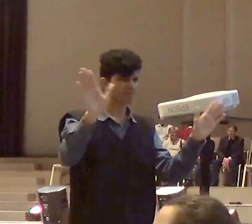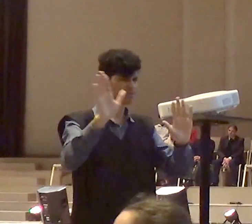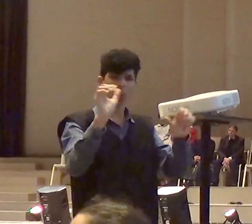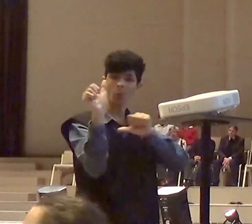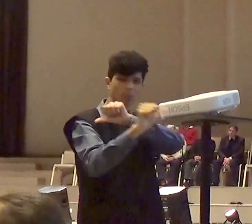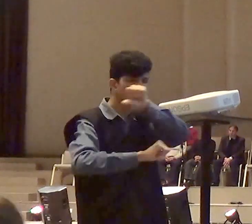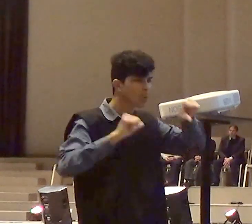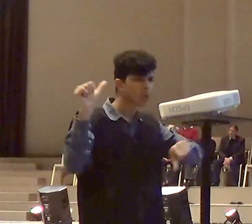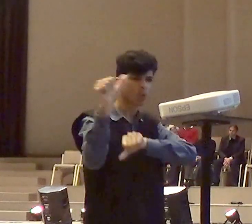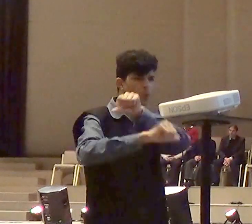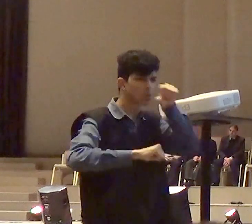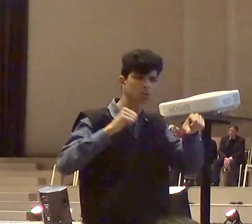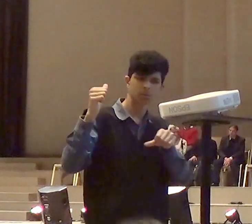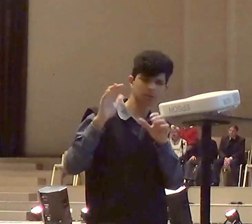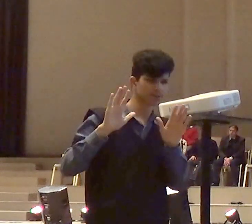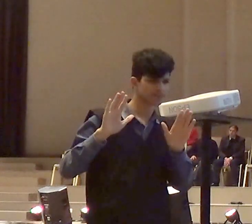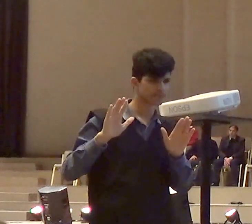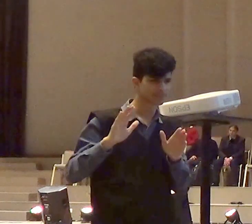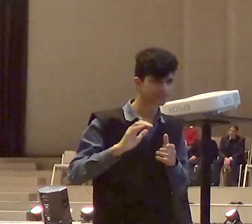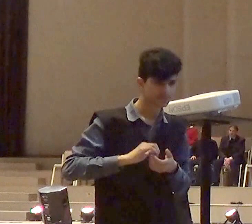em nome de Jesus